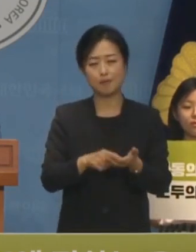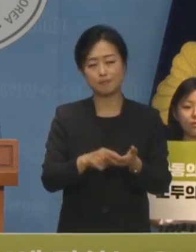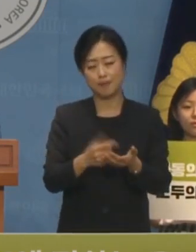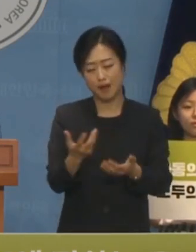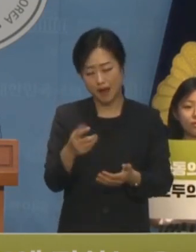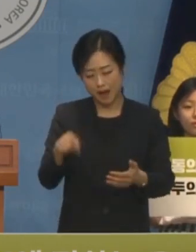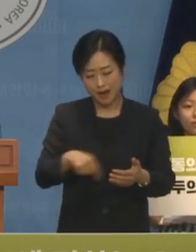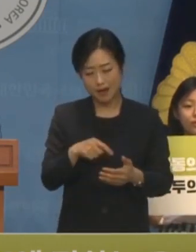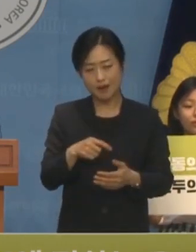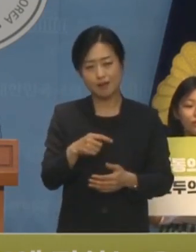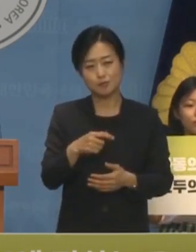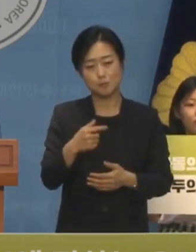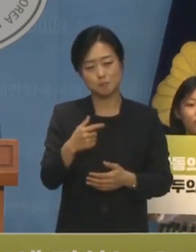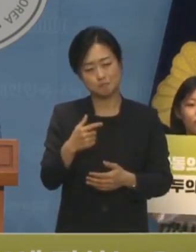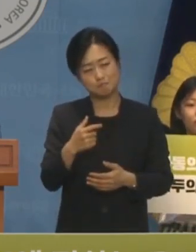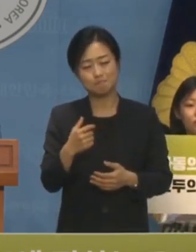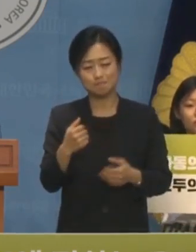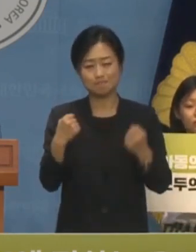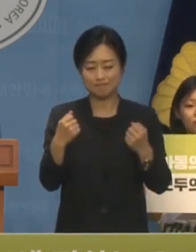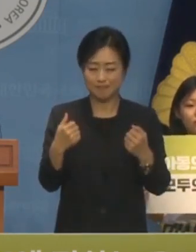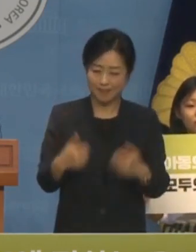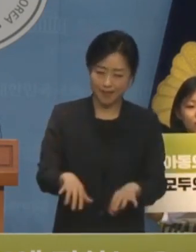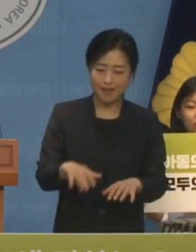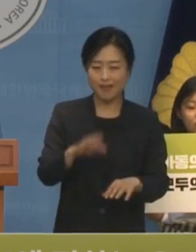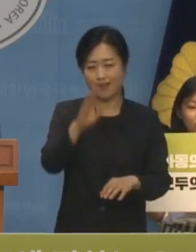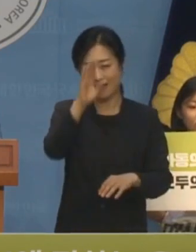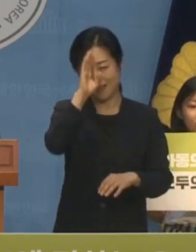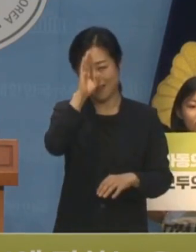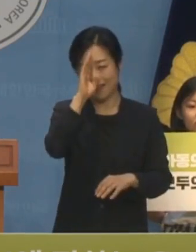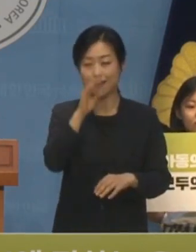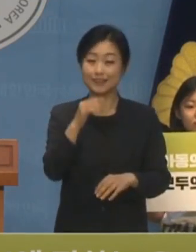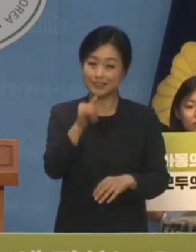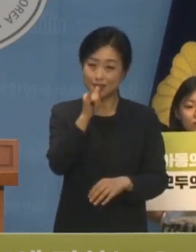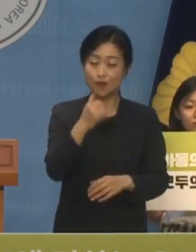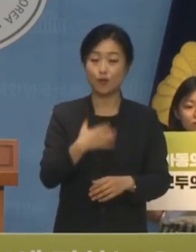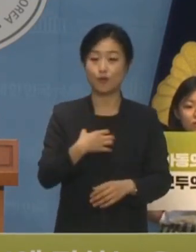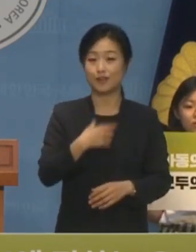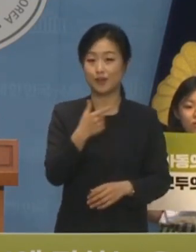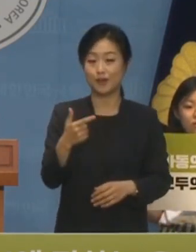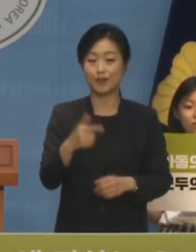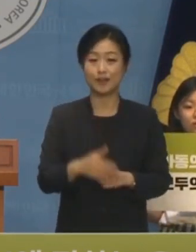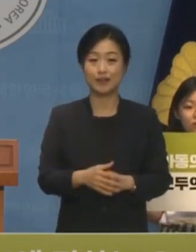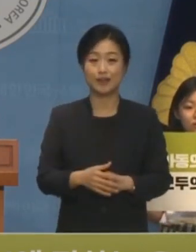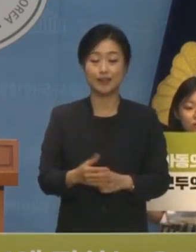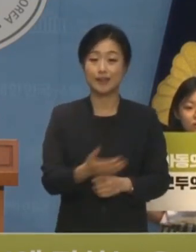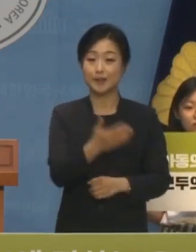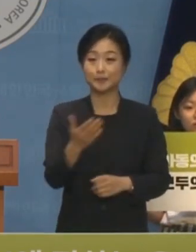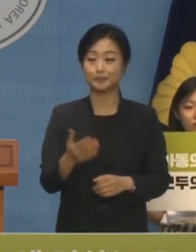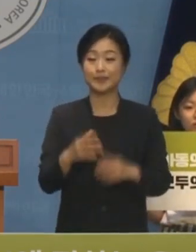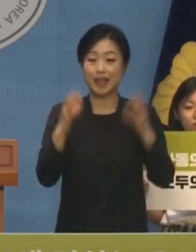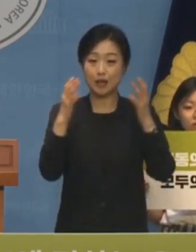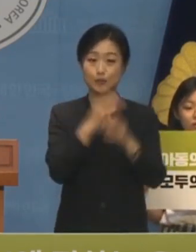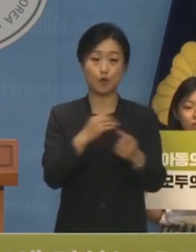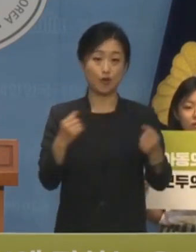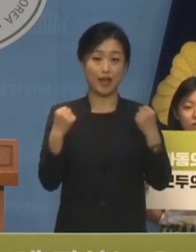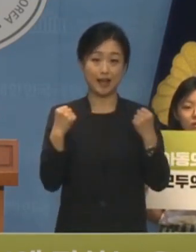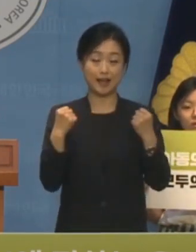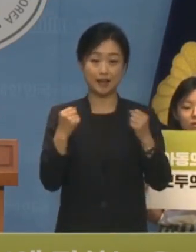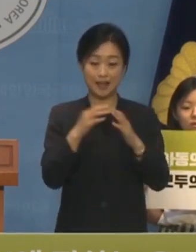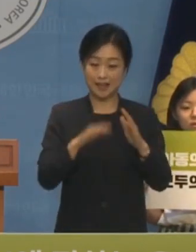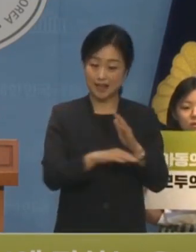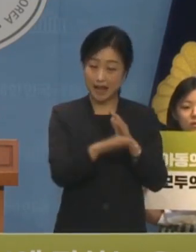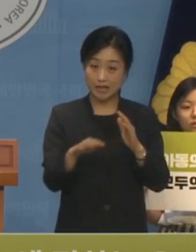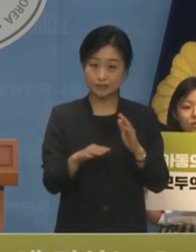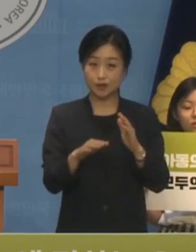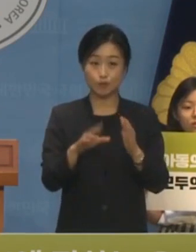겪고 있는 아동이 증가하고 있어 우려가 큽니다. 아동 건강의 이슈는 개인 또는 가정만의 이슈가